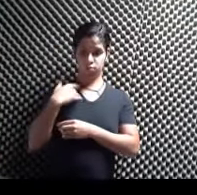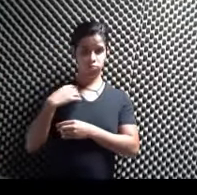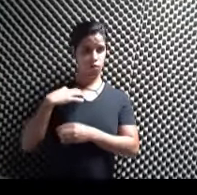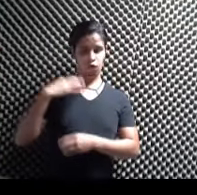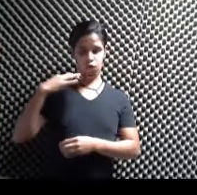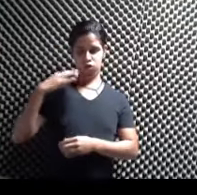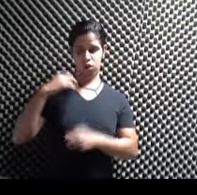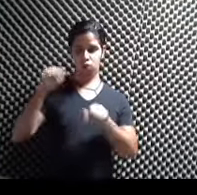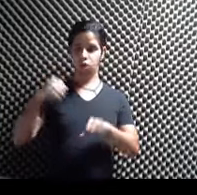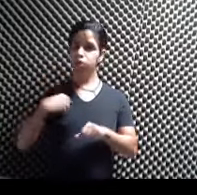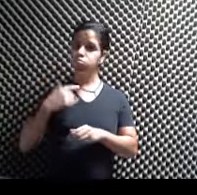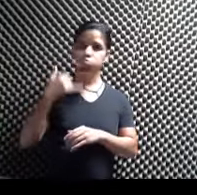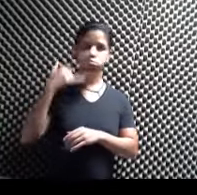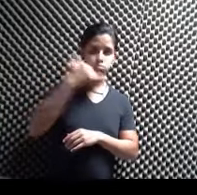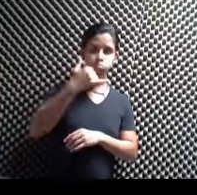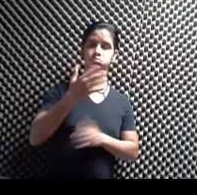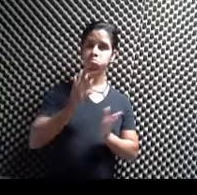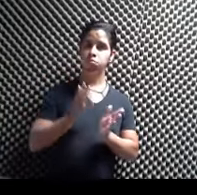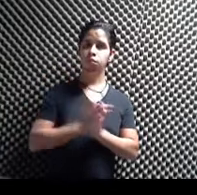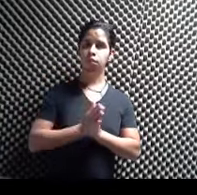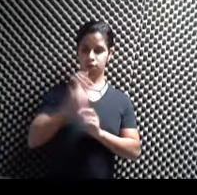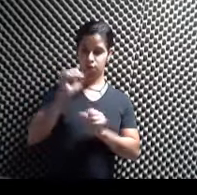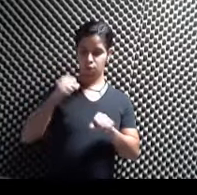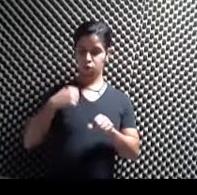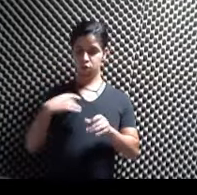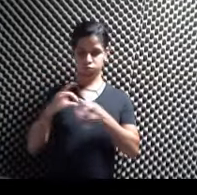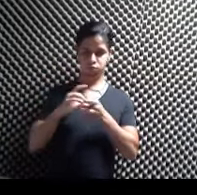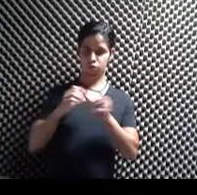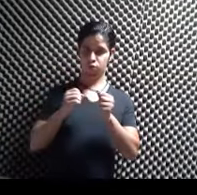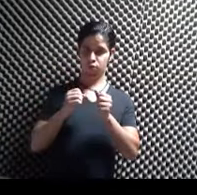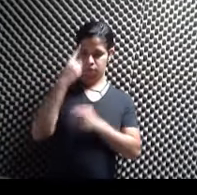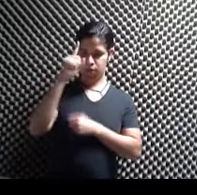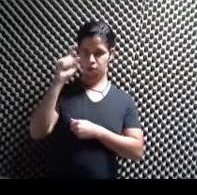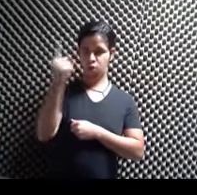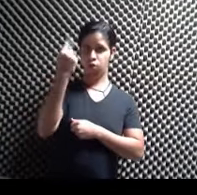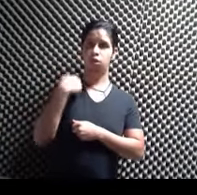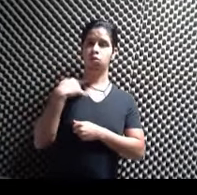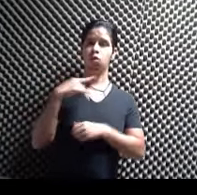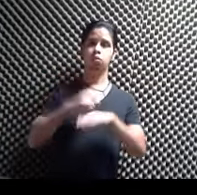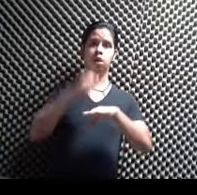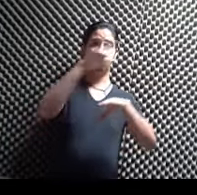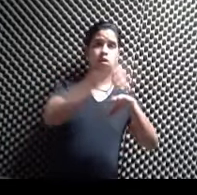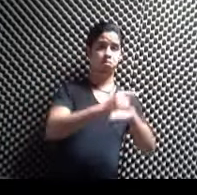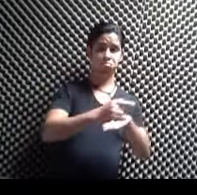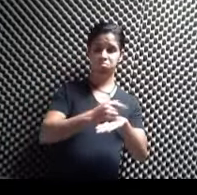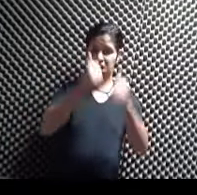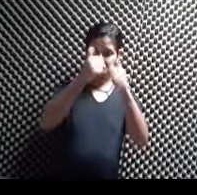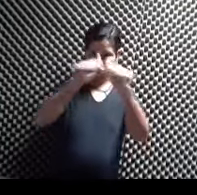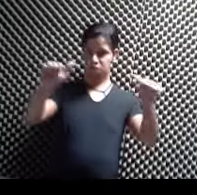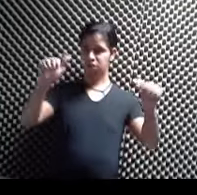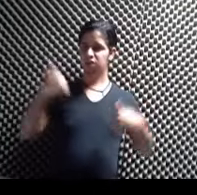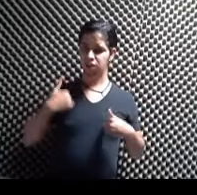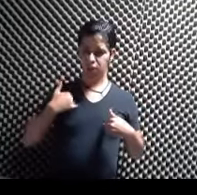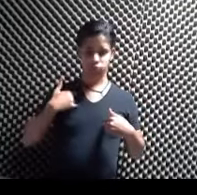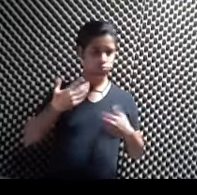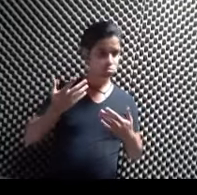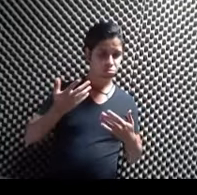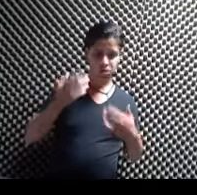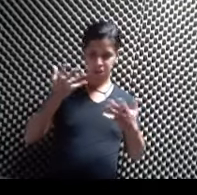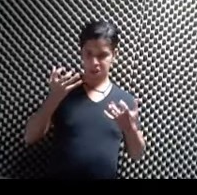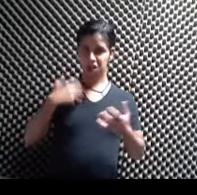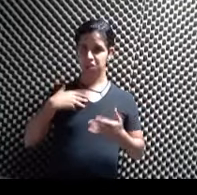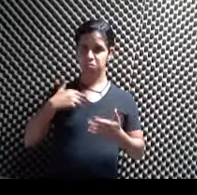¿no? Claro, ¿también? Que sí, se pueden unir a uno de nuestros viajes, siempre estamos abiertos, cualquier persona que tenga la inquietud, el deseo de ayudar,